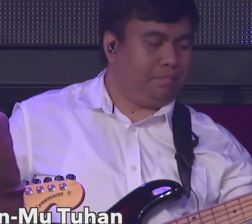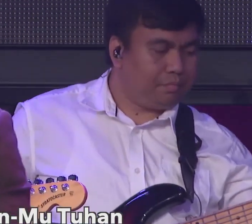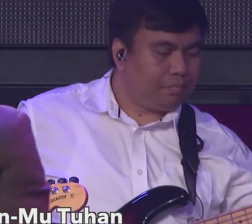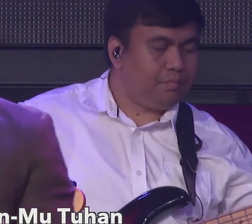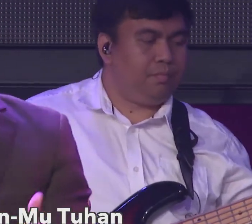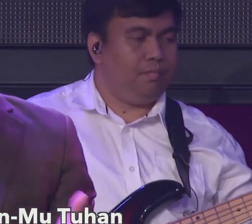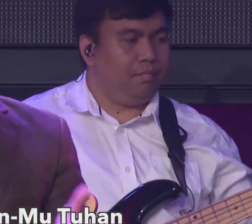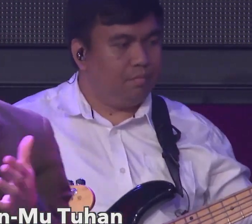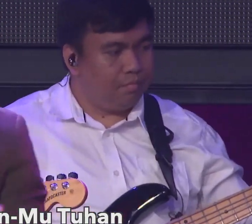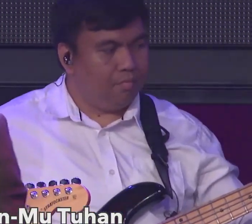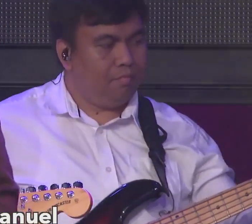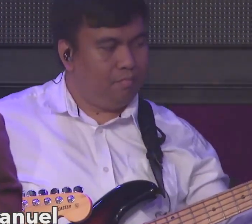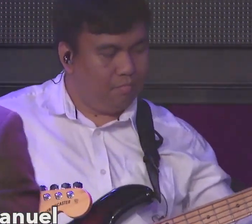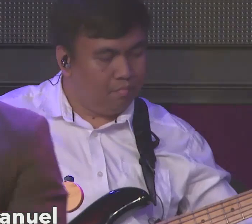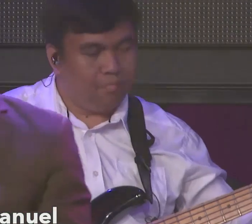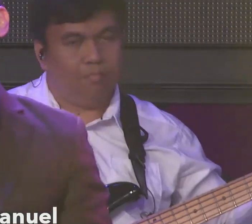kesetiaan-Mu